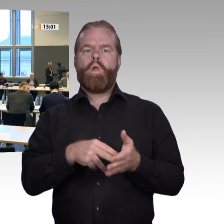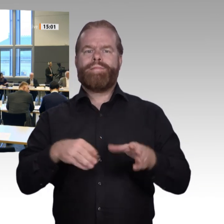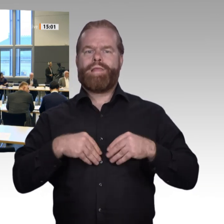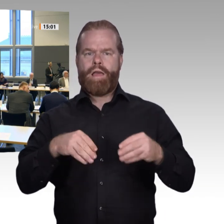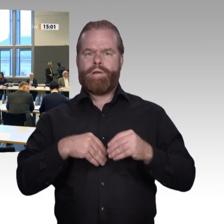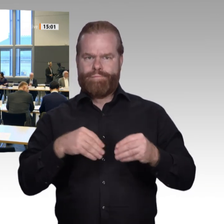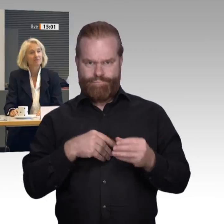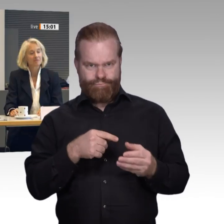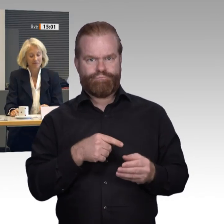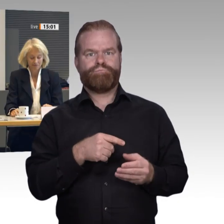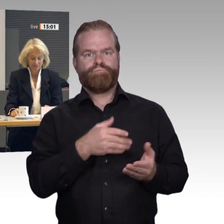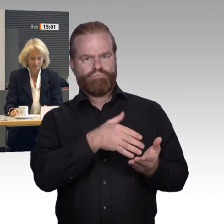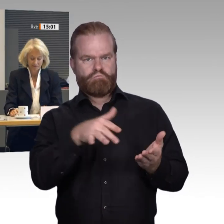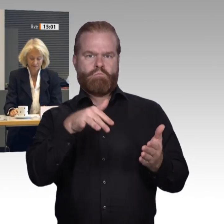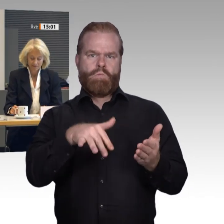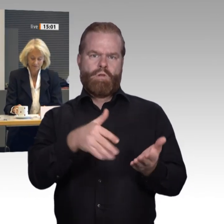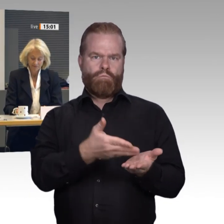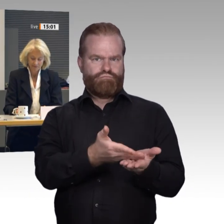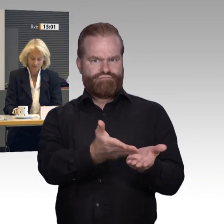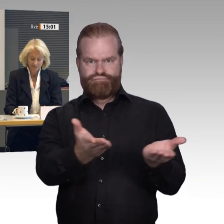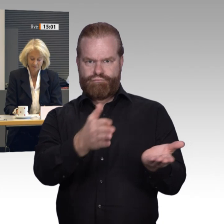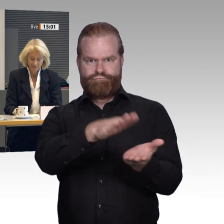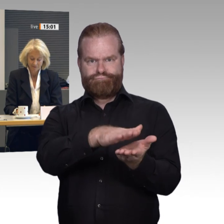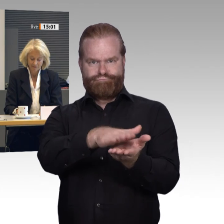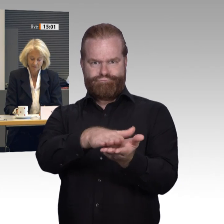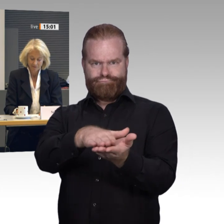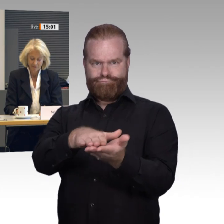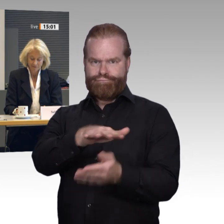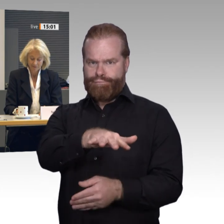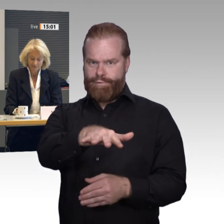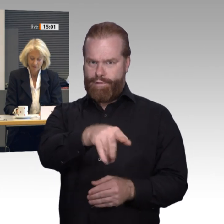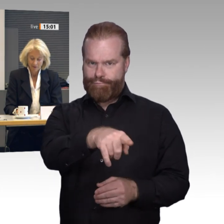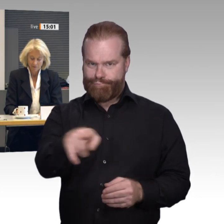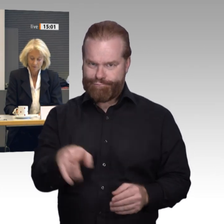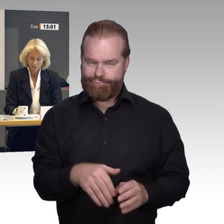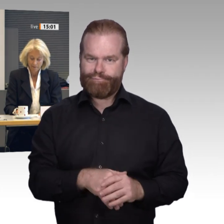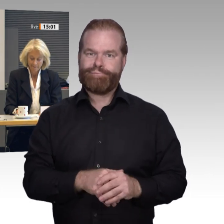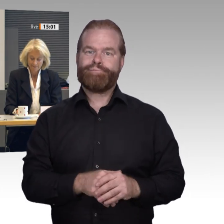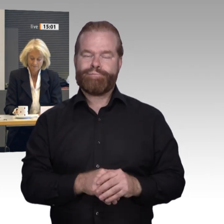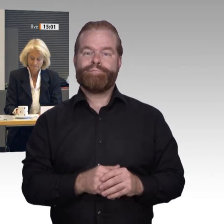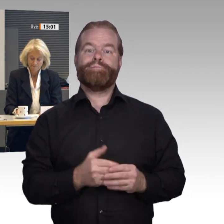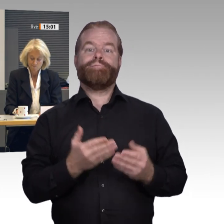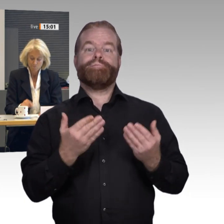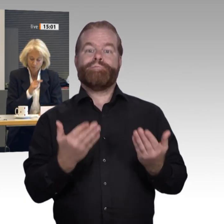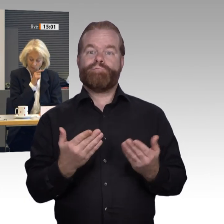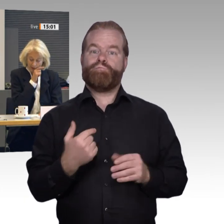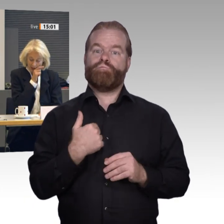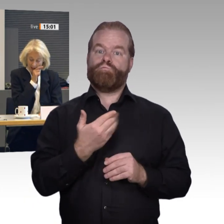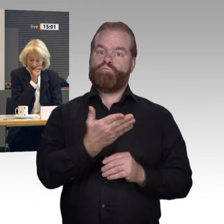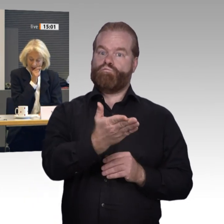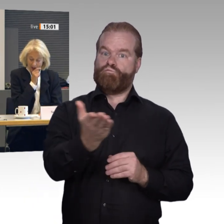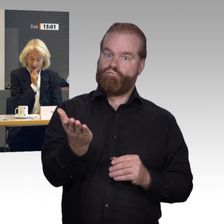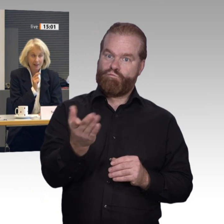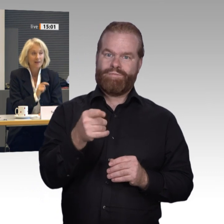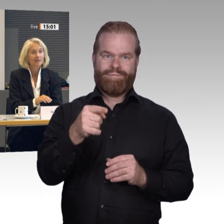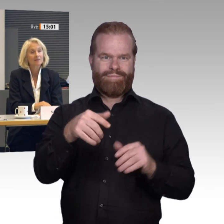19/11/500 vor. Von Ihnen, den hier anwesenden Vertreterinnen und Vertretern der Verbände, Institutionen und von den Einzelsachverständigen möchten